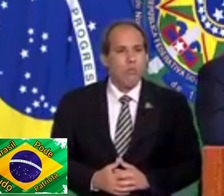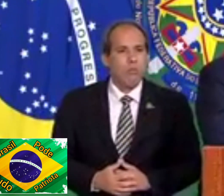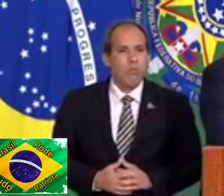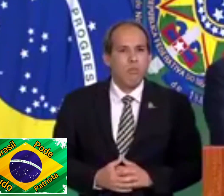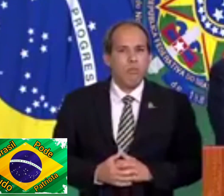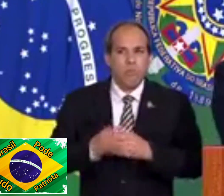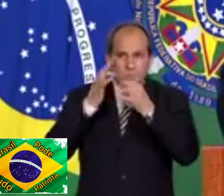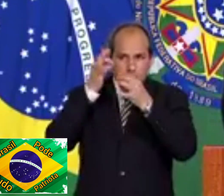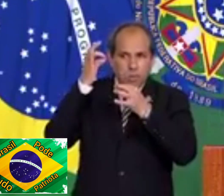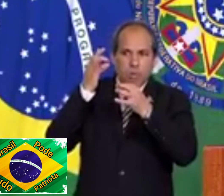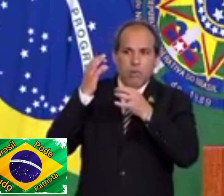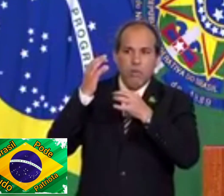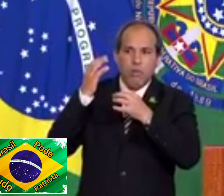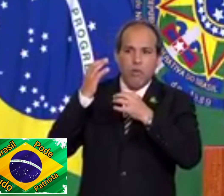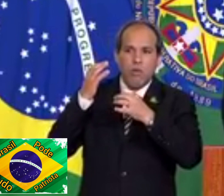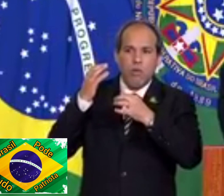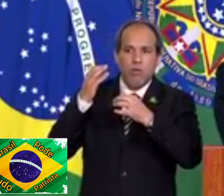frouxo.